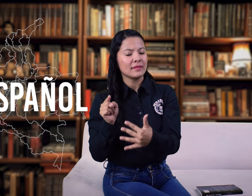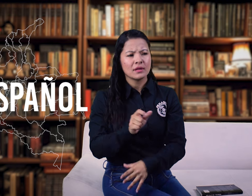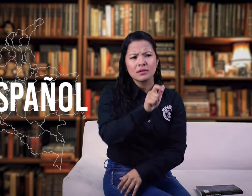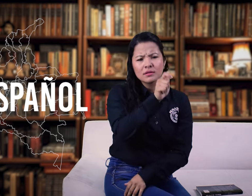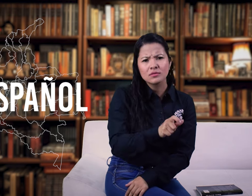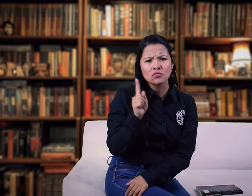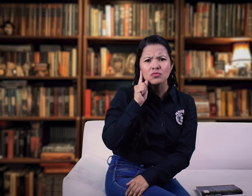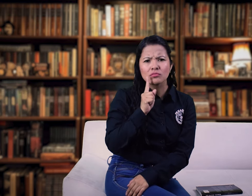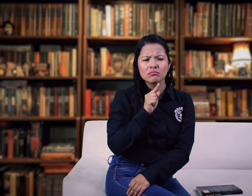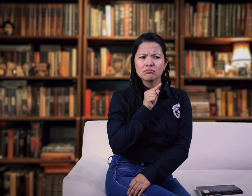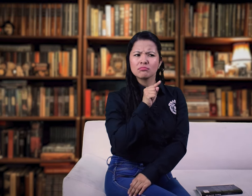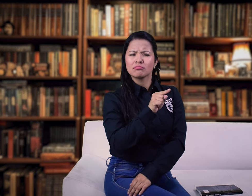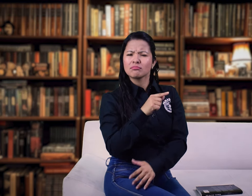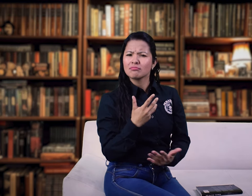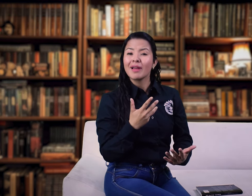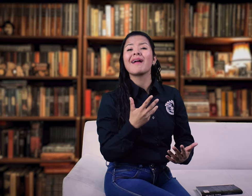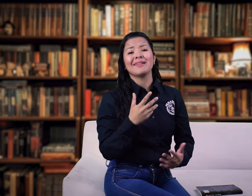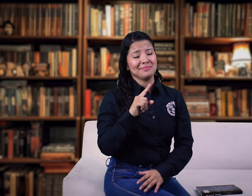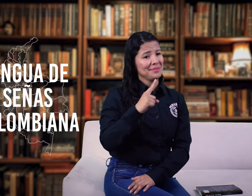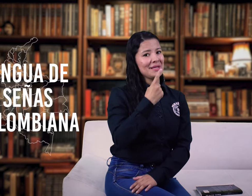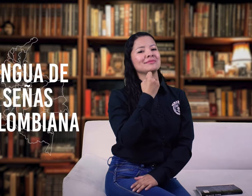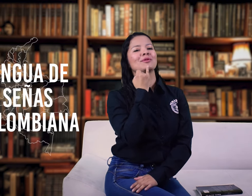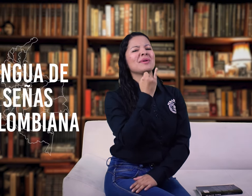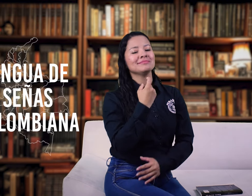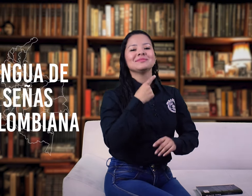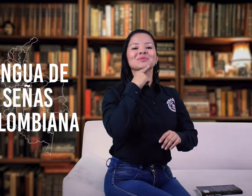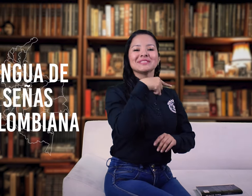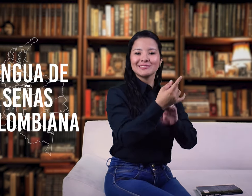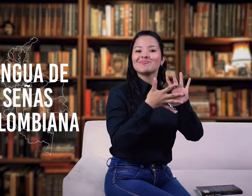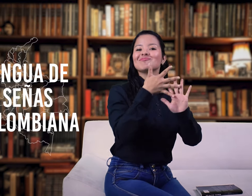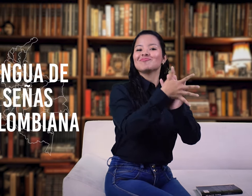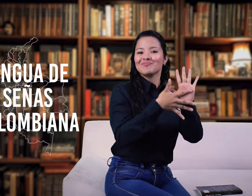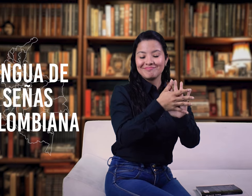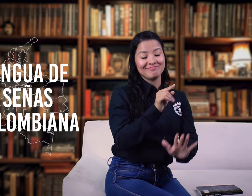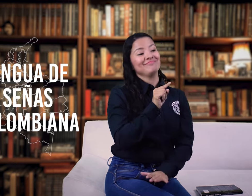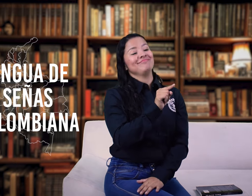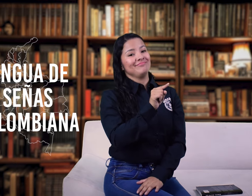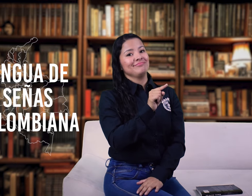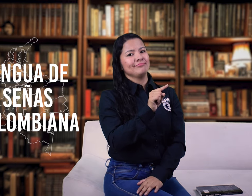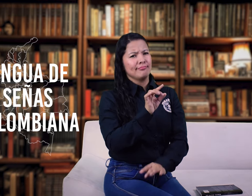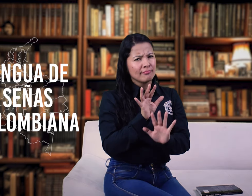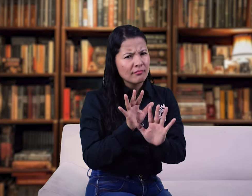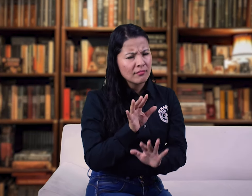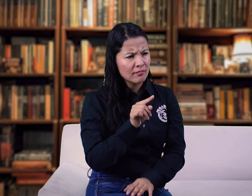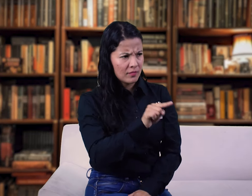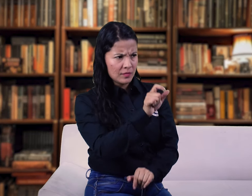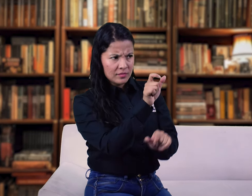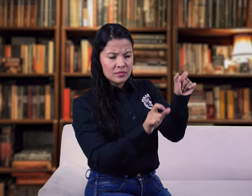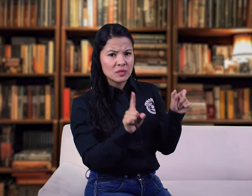Hoy, en el Día del Idioma, reconocemos también la lengua de señas como la primera lengua de las personas sordas.